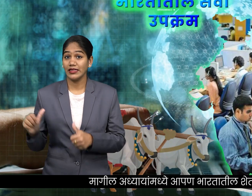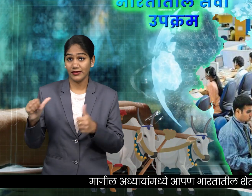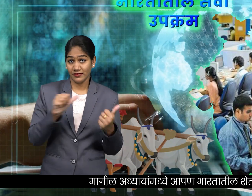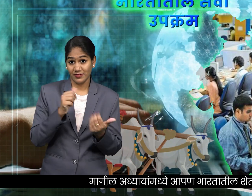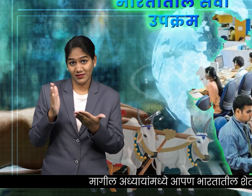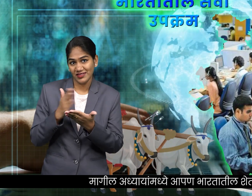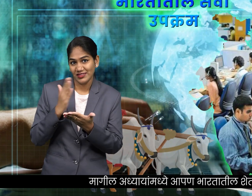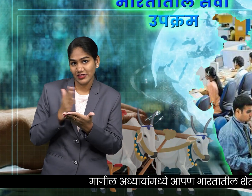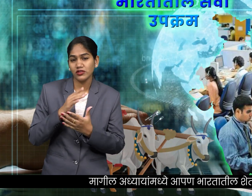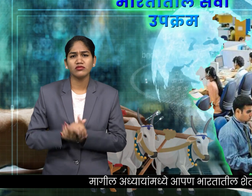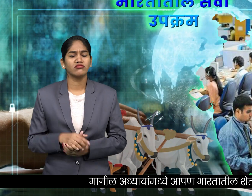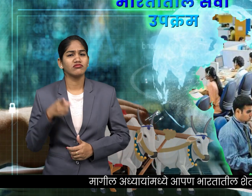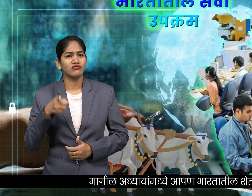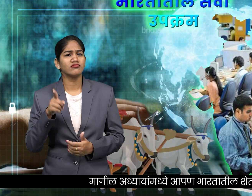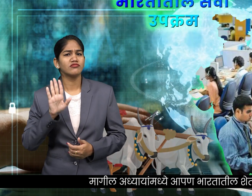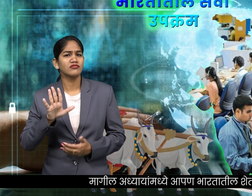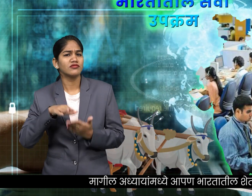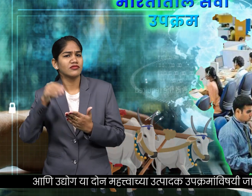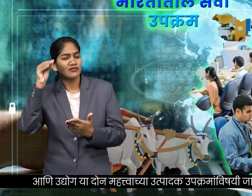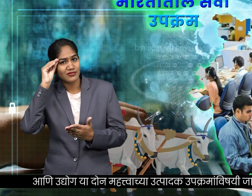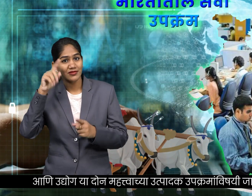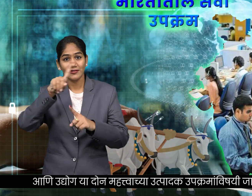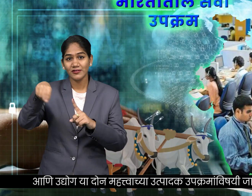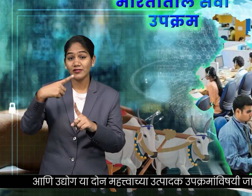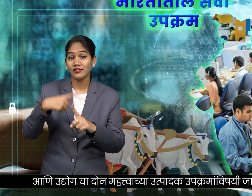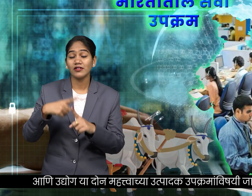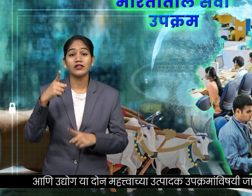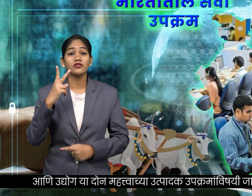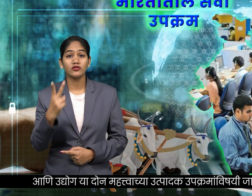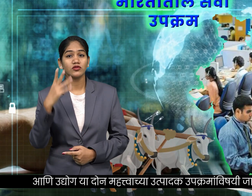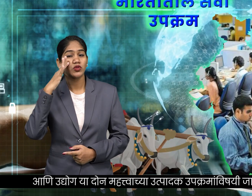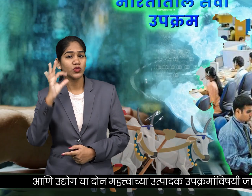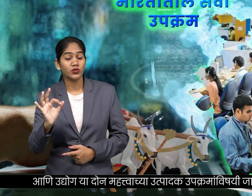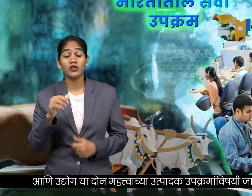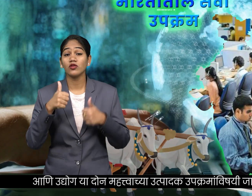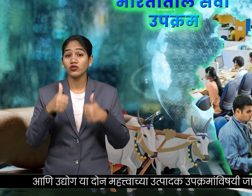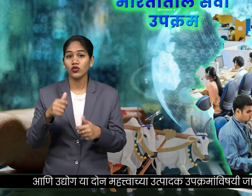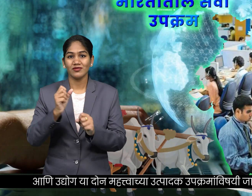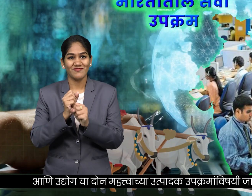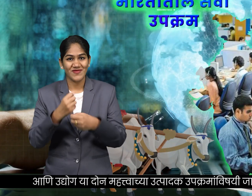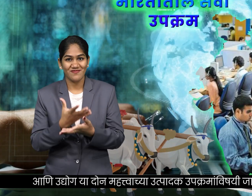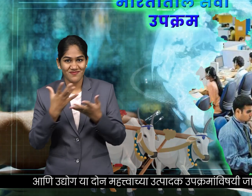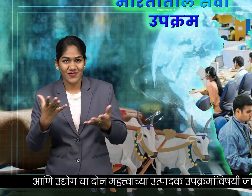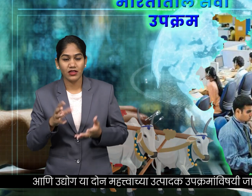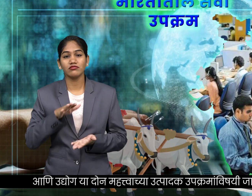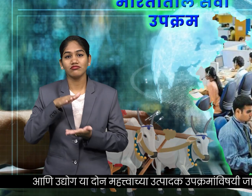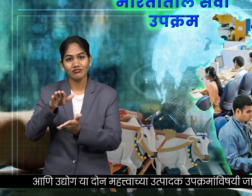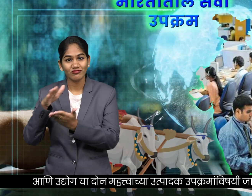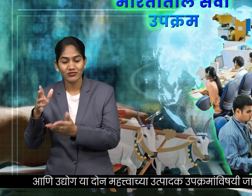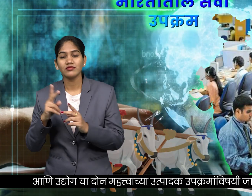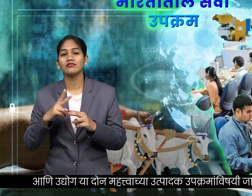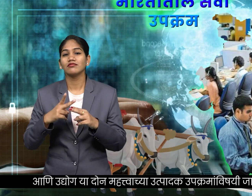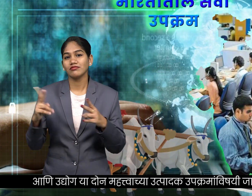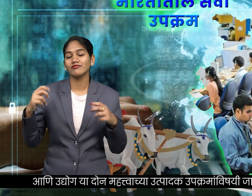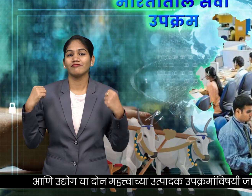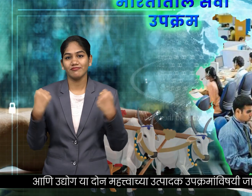मागील अध्यायामध्ये आपण भारतातील शेती आणि उद्योग या दोन महत्त्वाच्या उत्पादक उपक्रमांविषयी जाणून